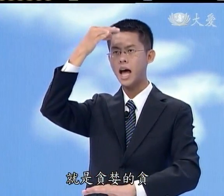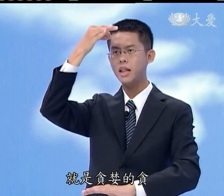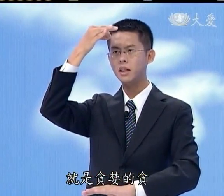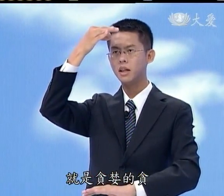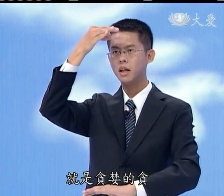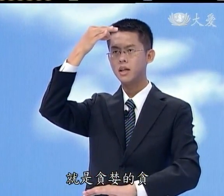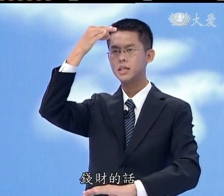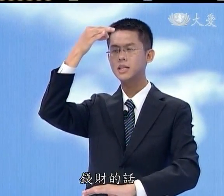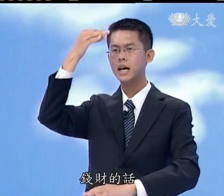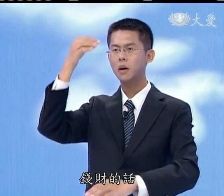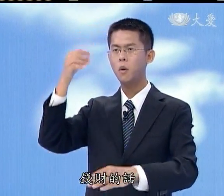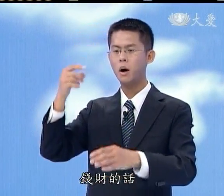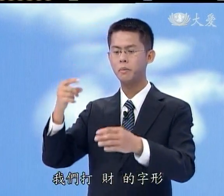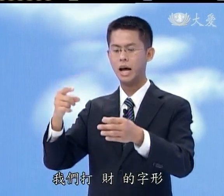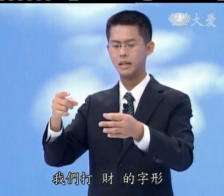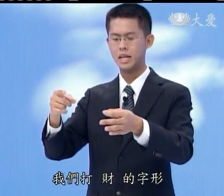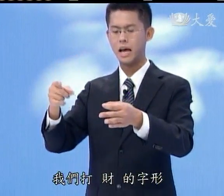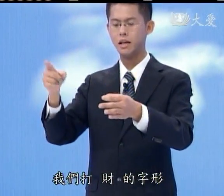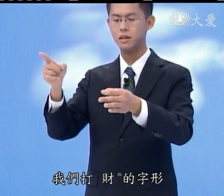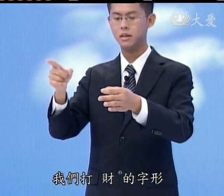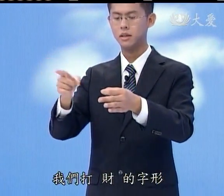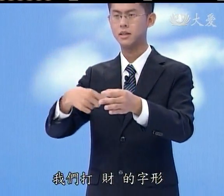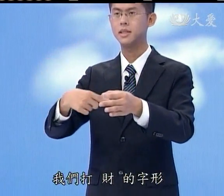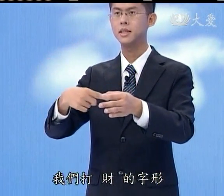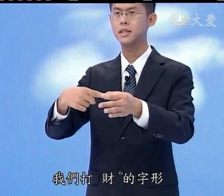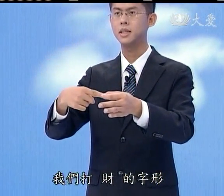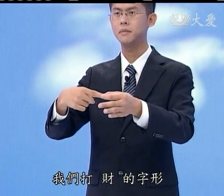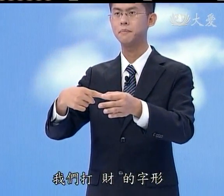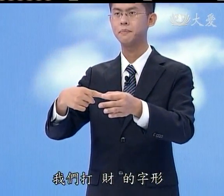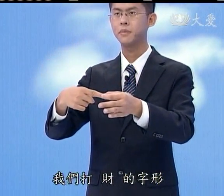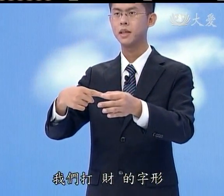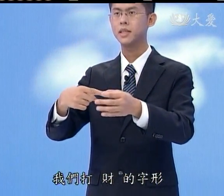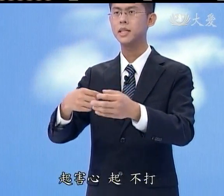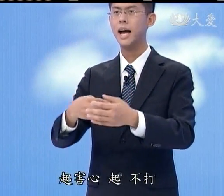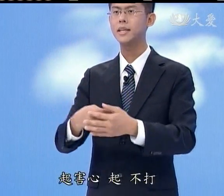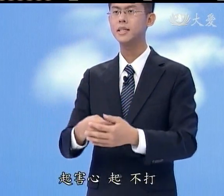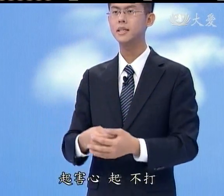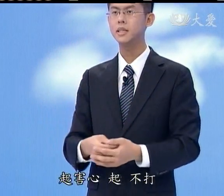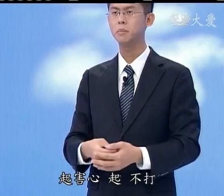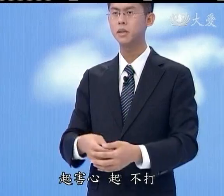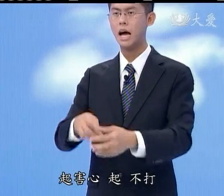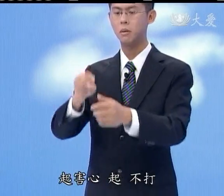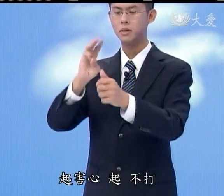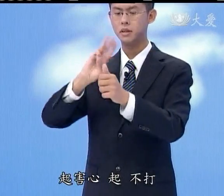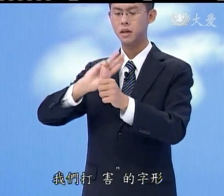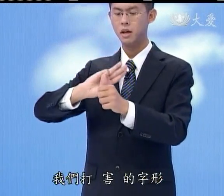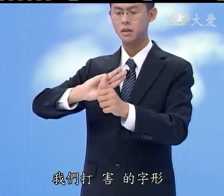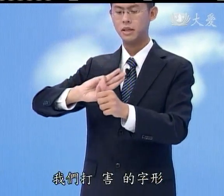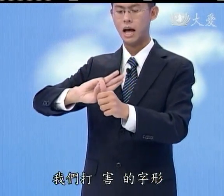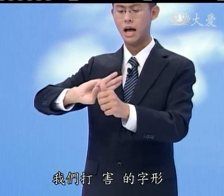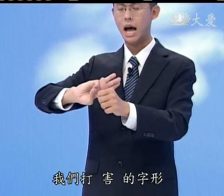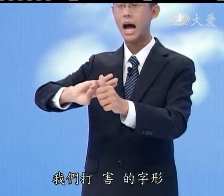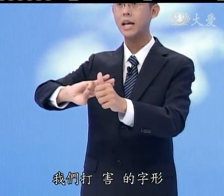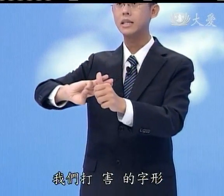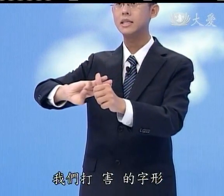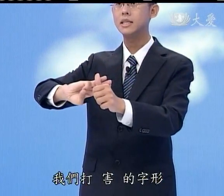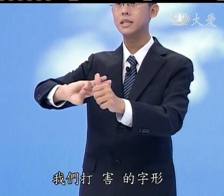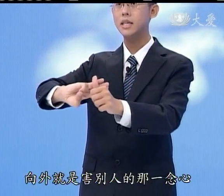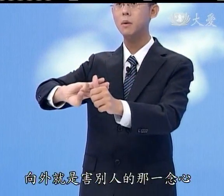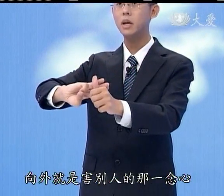贪。钱财的话，我们打财的字形，起害心起不打，我们打害的字形向外，就